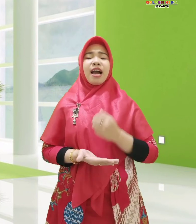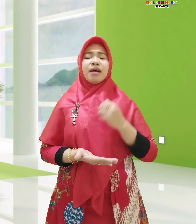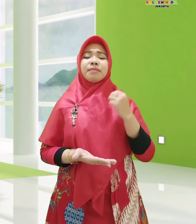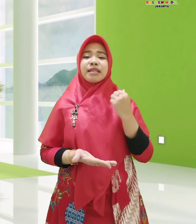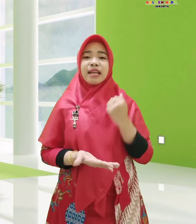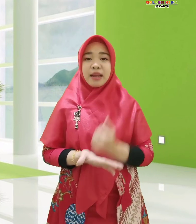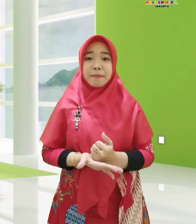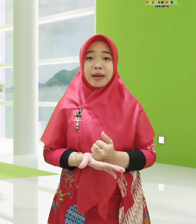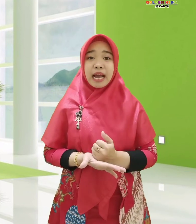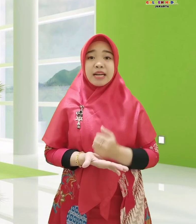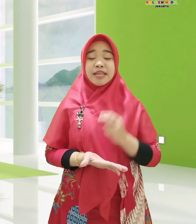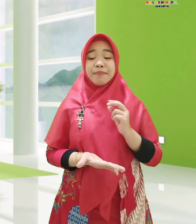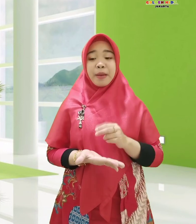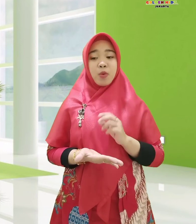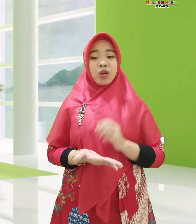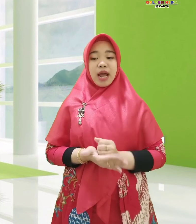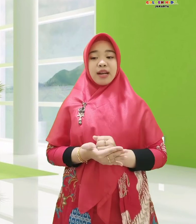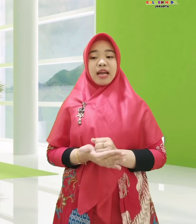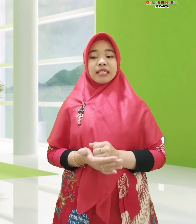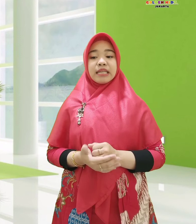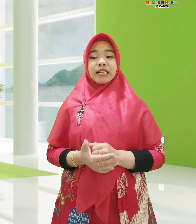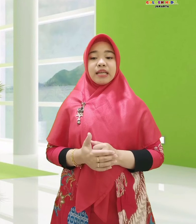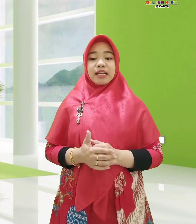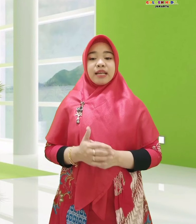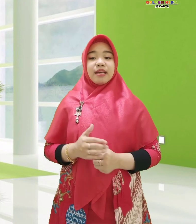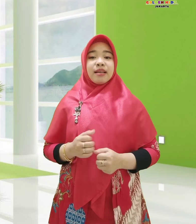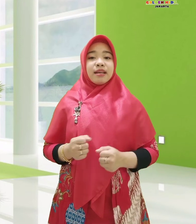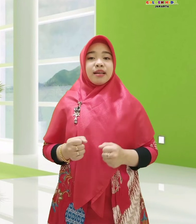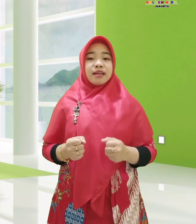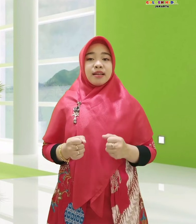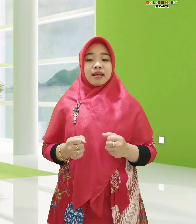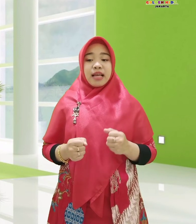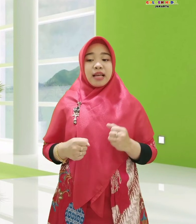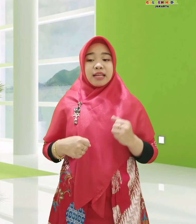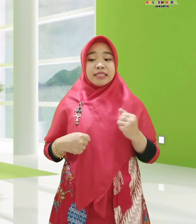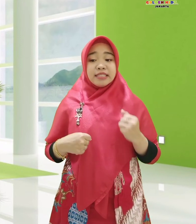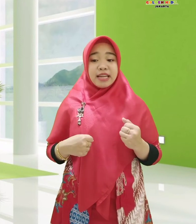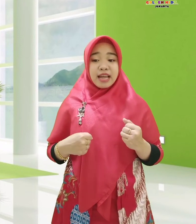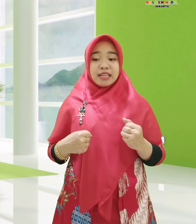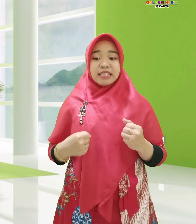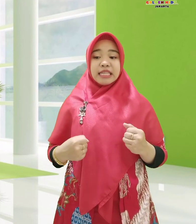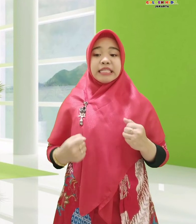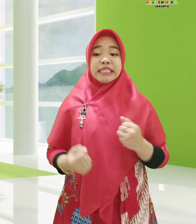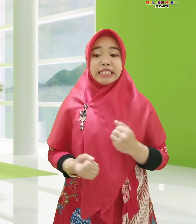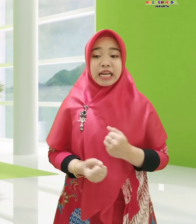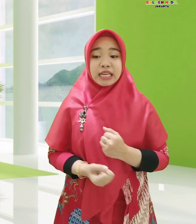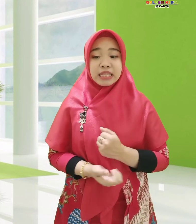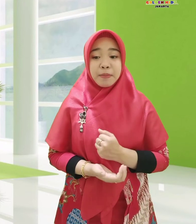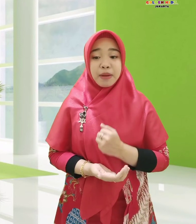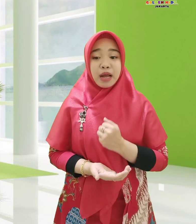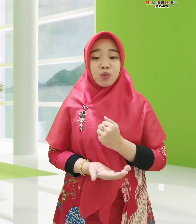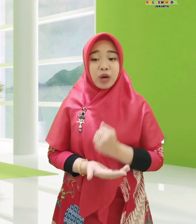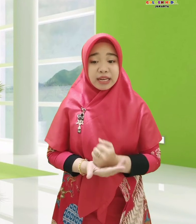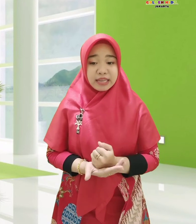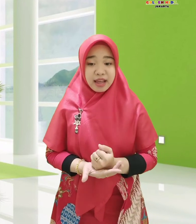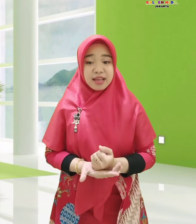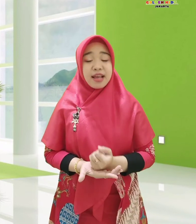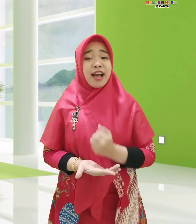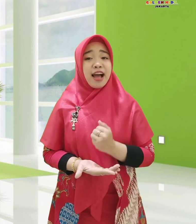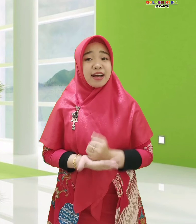akan menanamkan di memori anak dan jika kita melakukannya